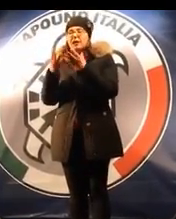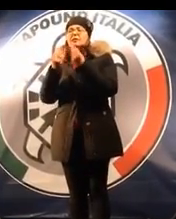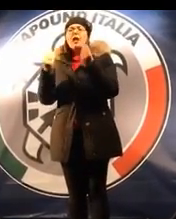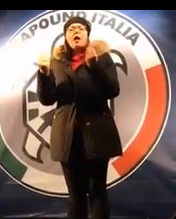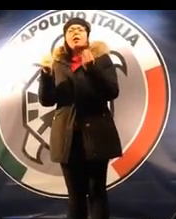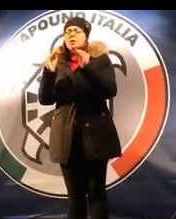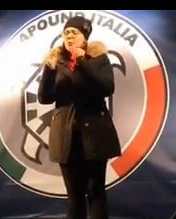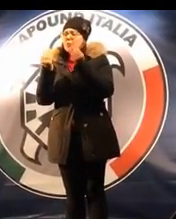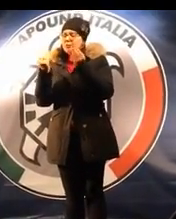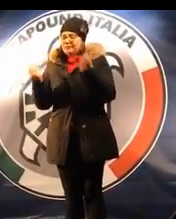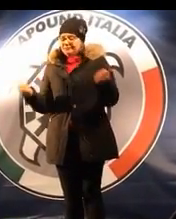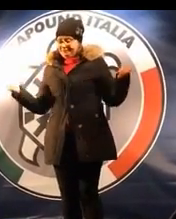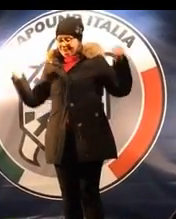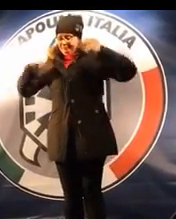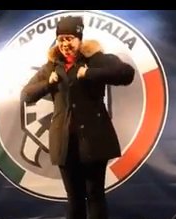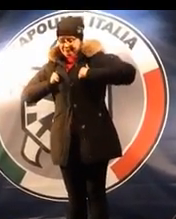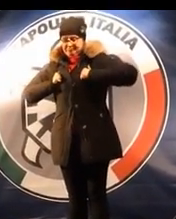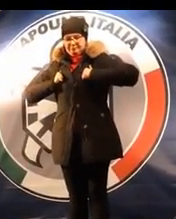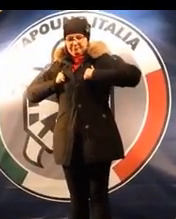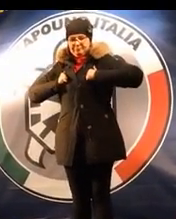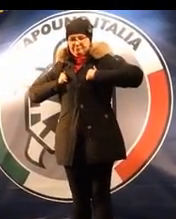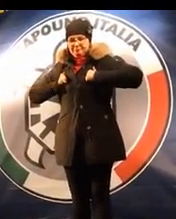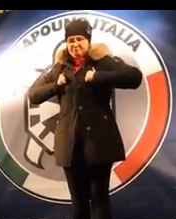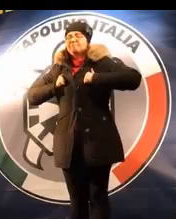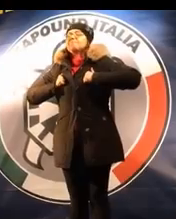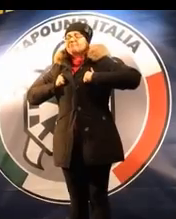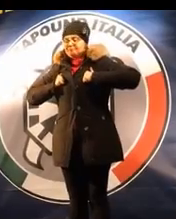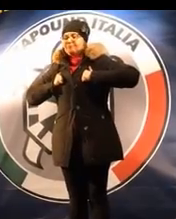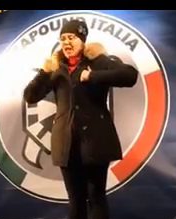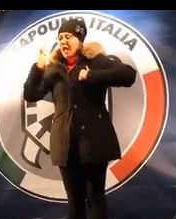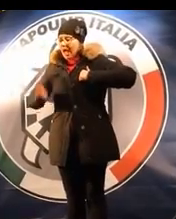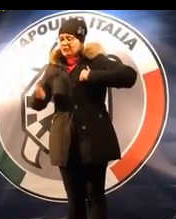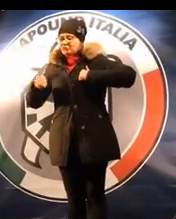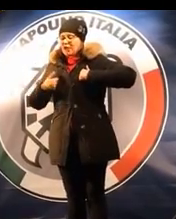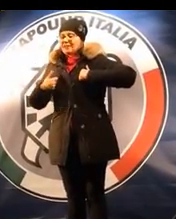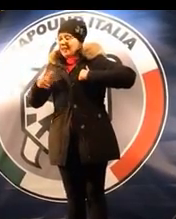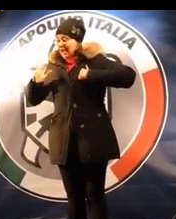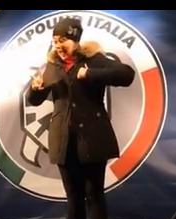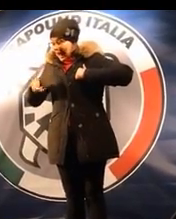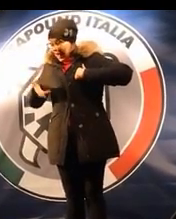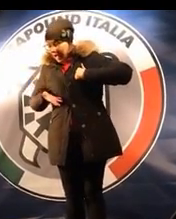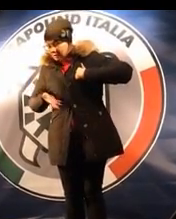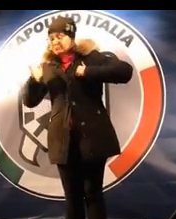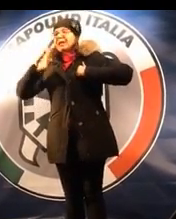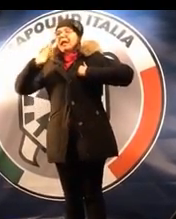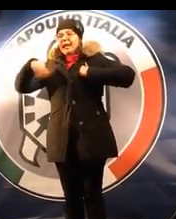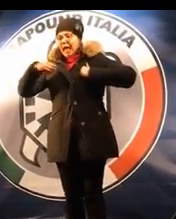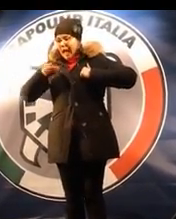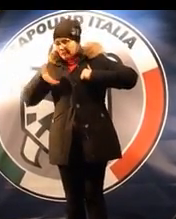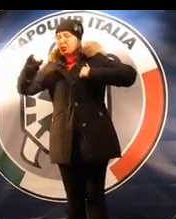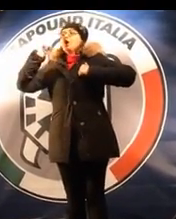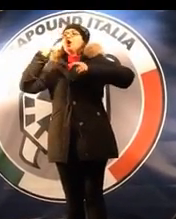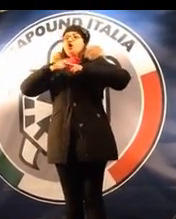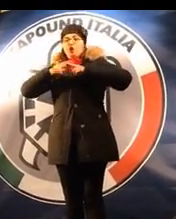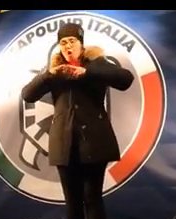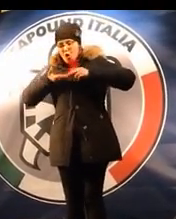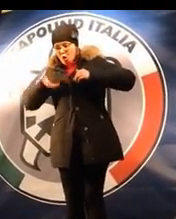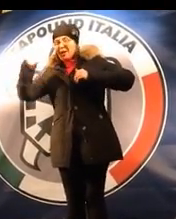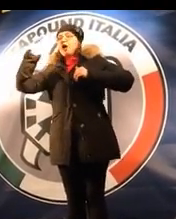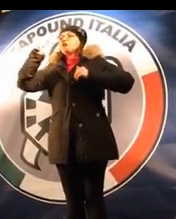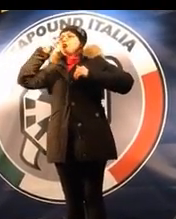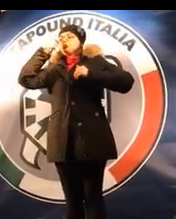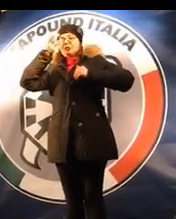in spalla e senza chiedere nulla in cambio sono partiti dalla Calabria, sono partiti da Napoli, sono partiti da Roma, sono partiti